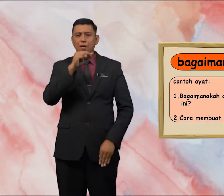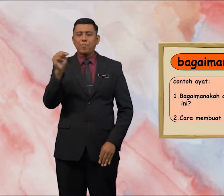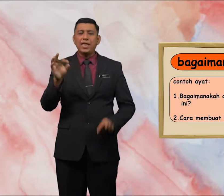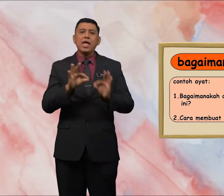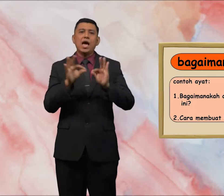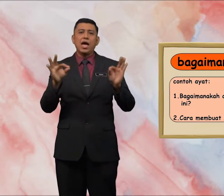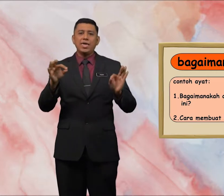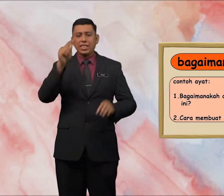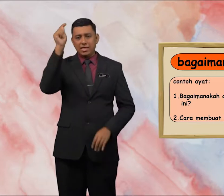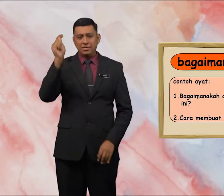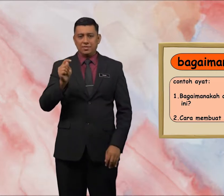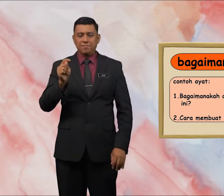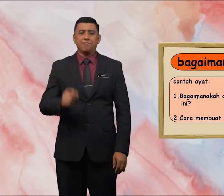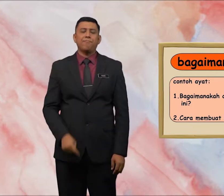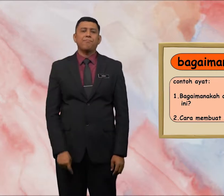hadapan ayat tanya.